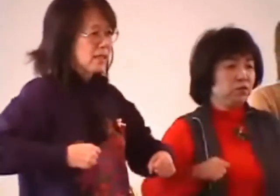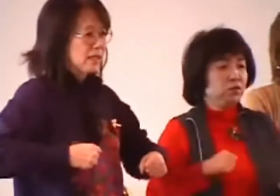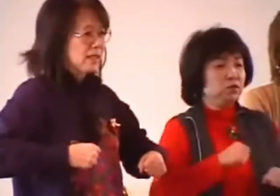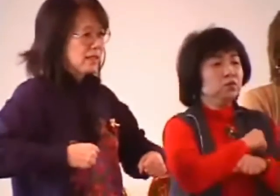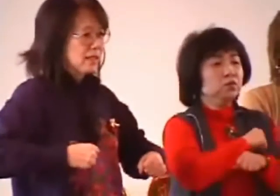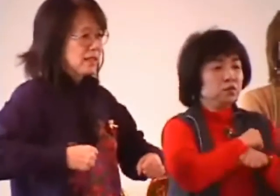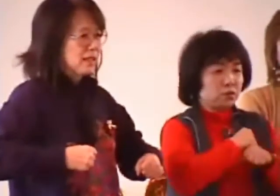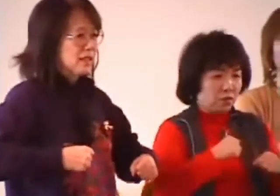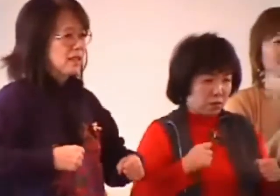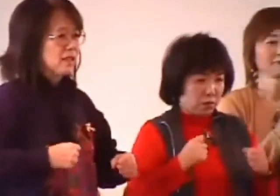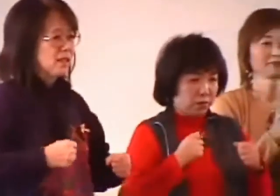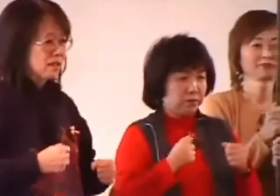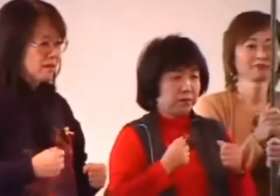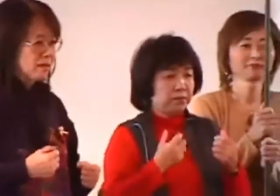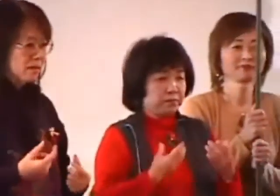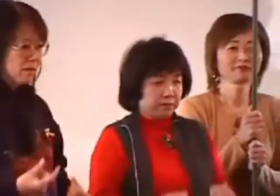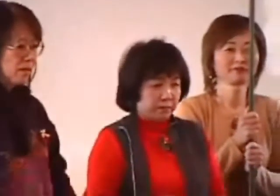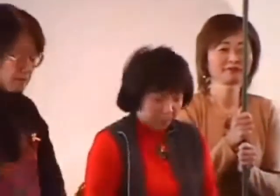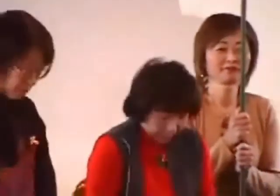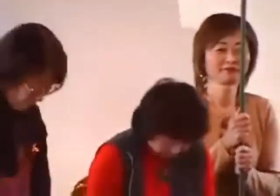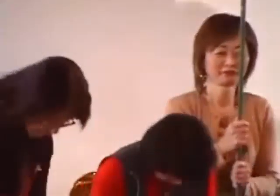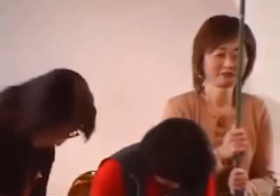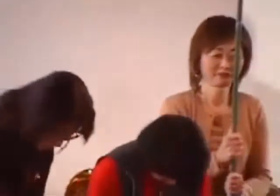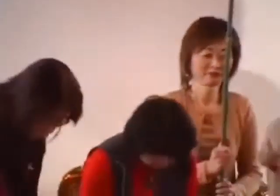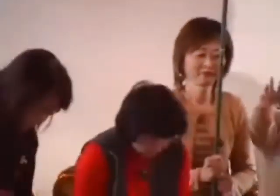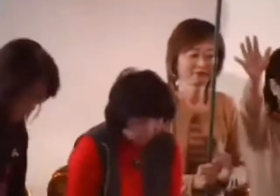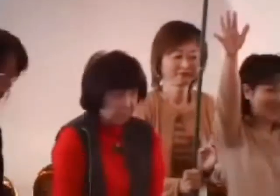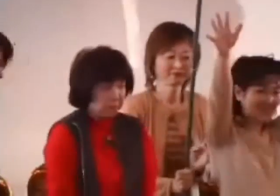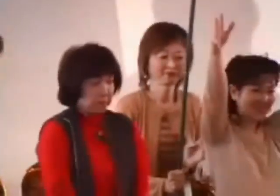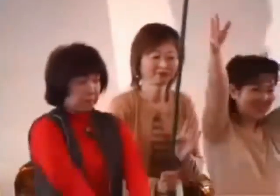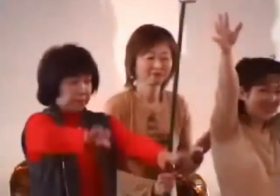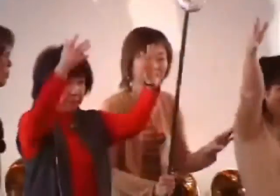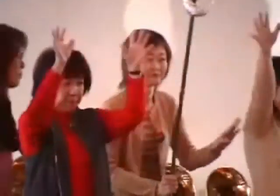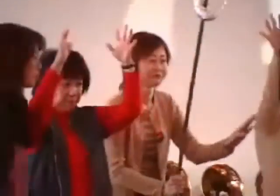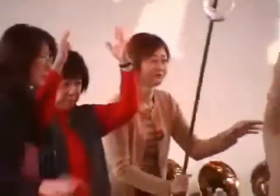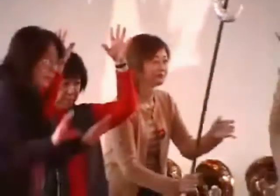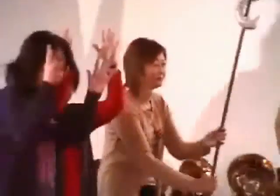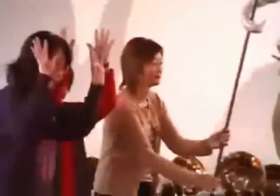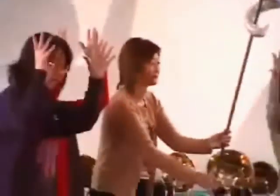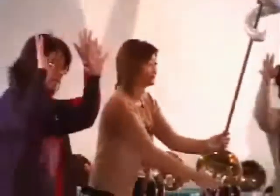の愛が表されました。私たちに代わって死なれたイエス様、